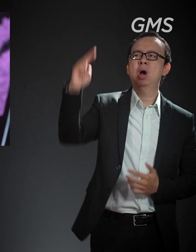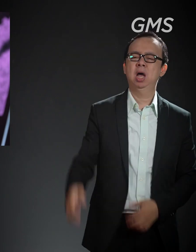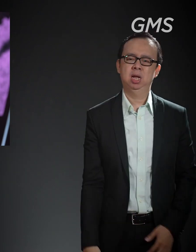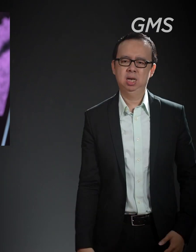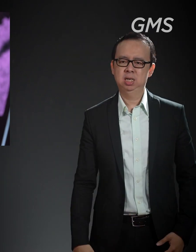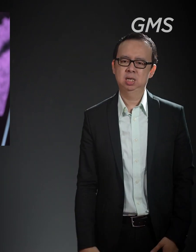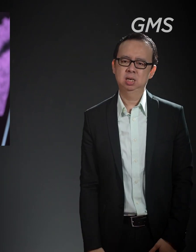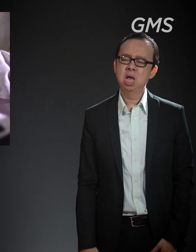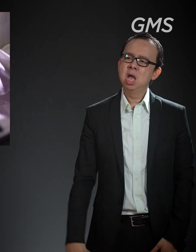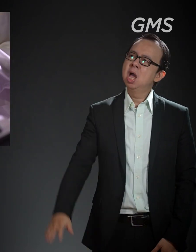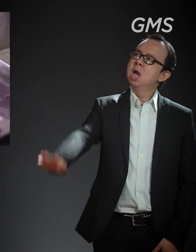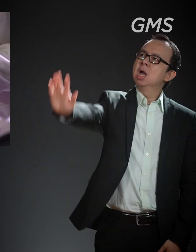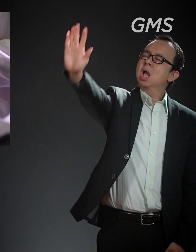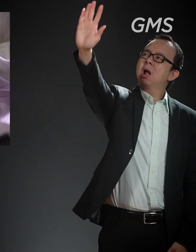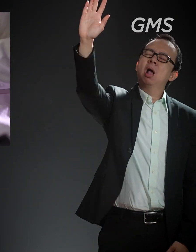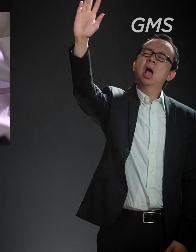Tuhanku.